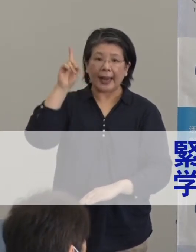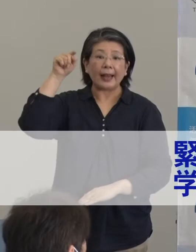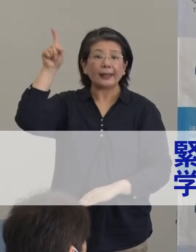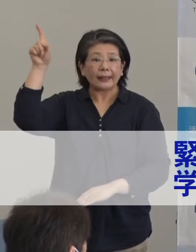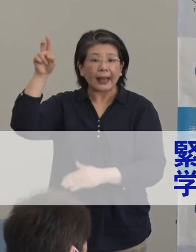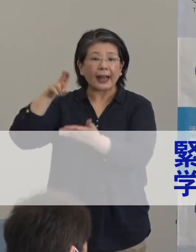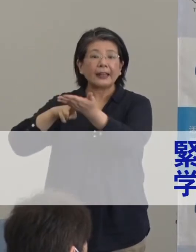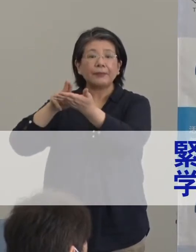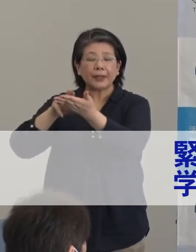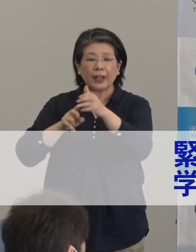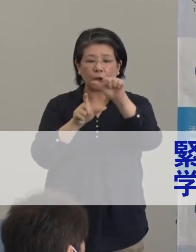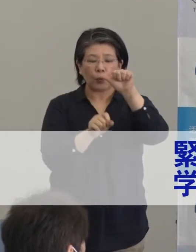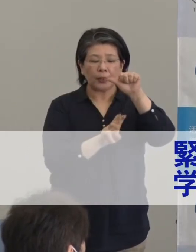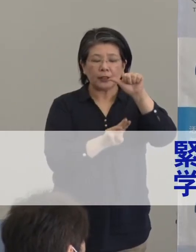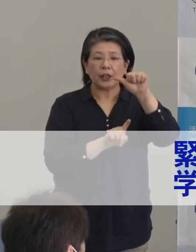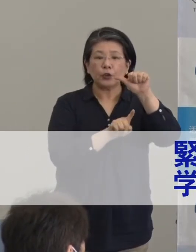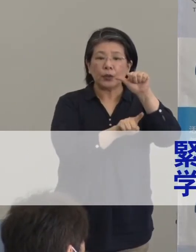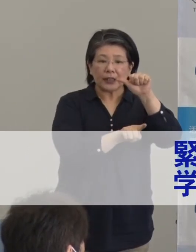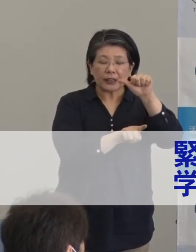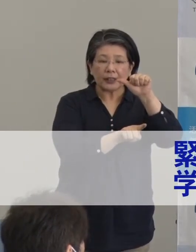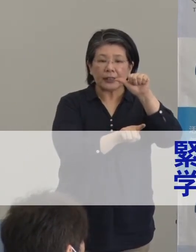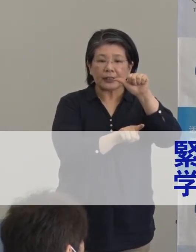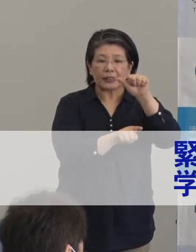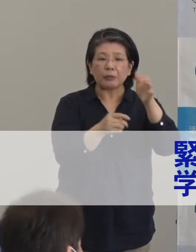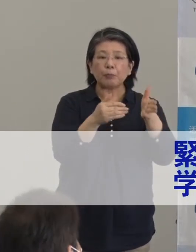えておりませんし、で、まあ、